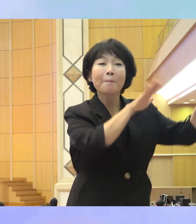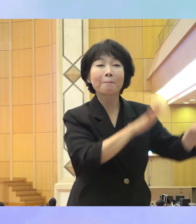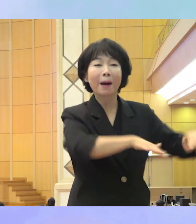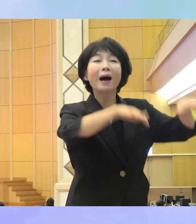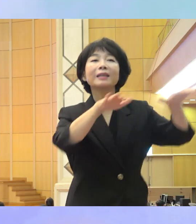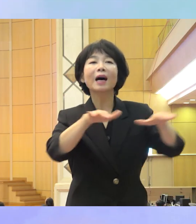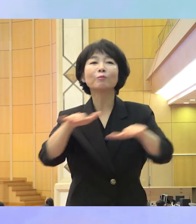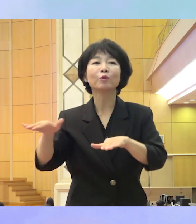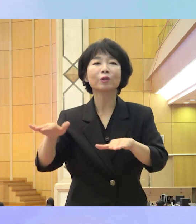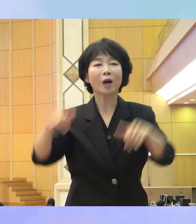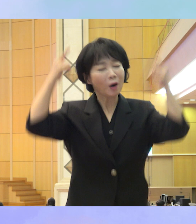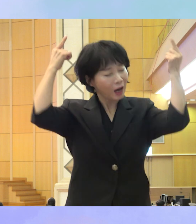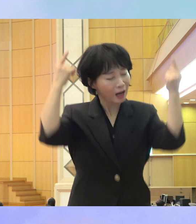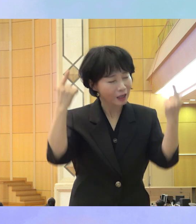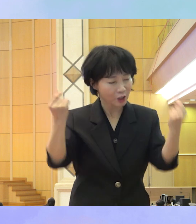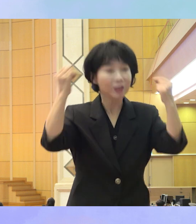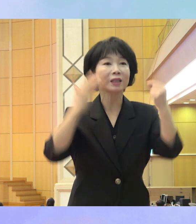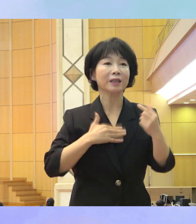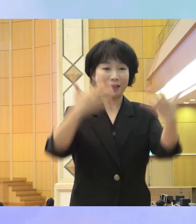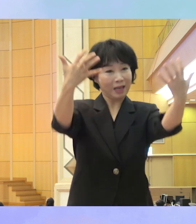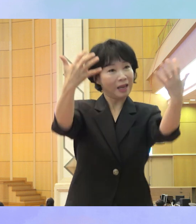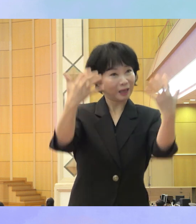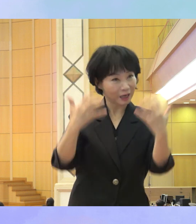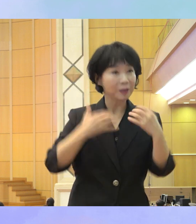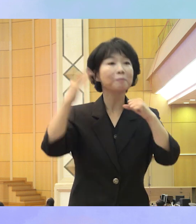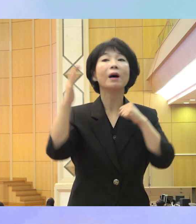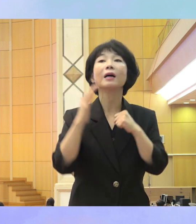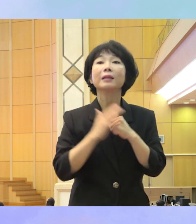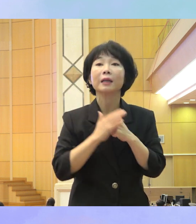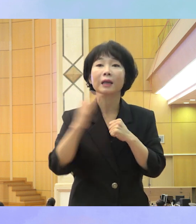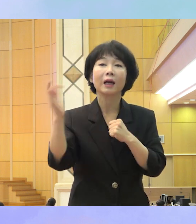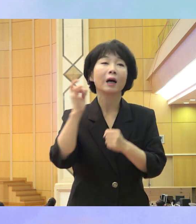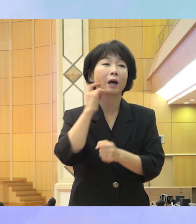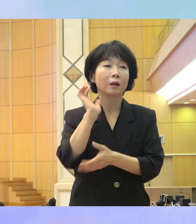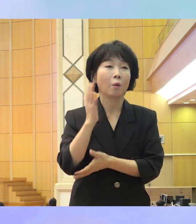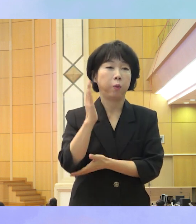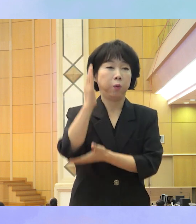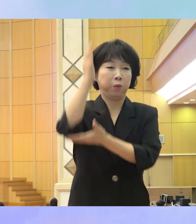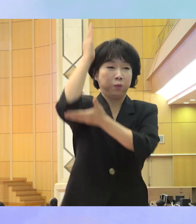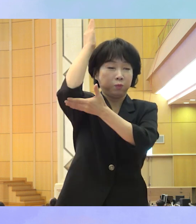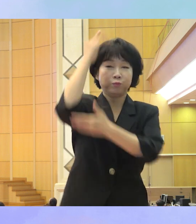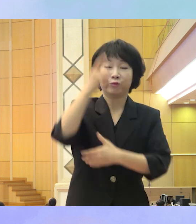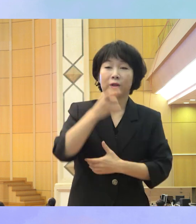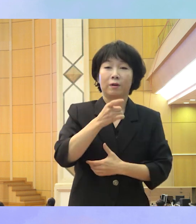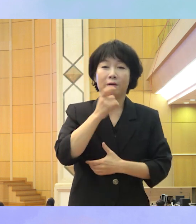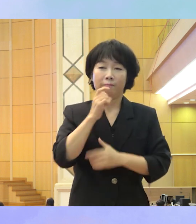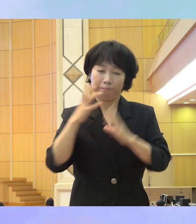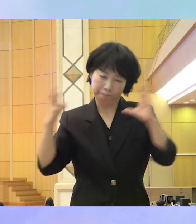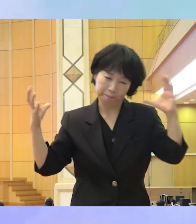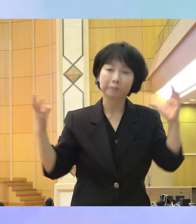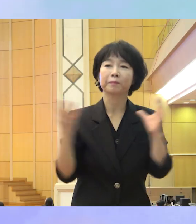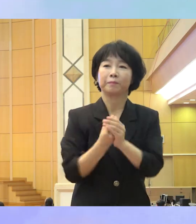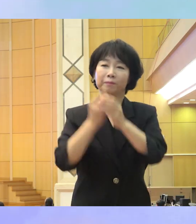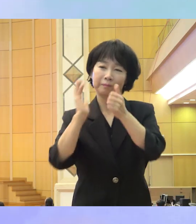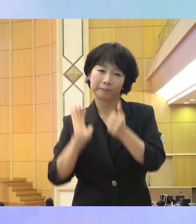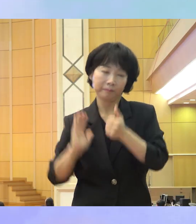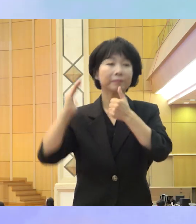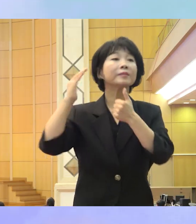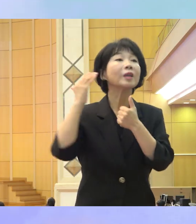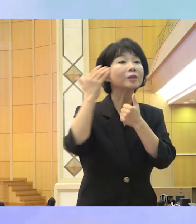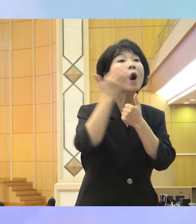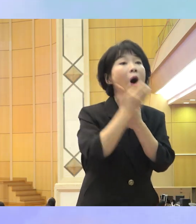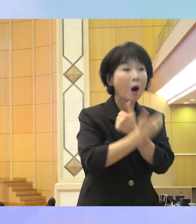사랑 바다 물결같이 내게 임하니 영광의 물결에